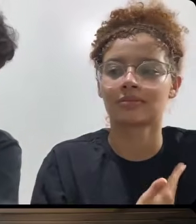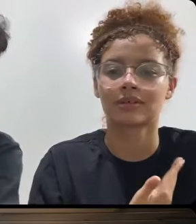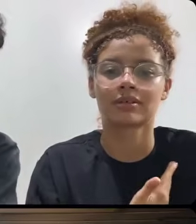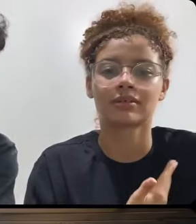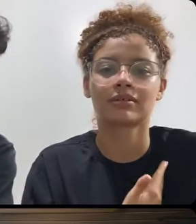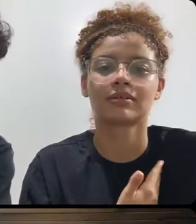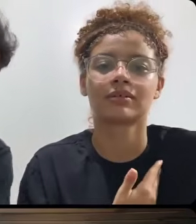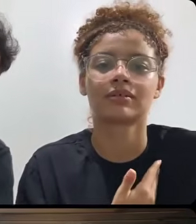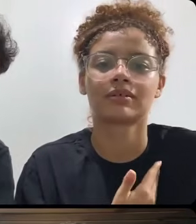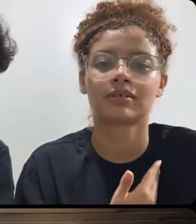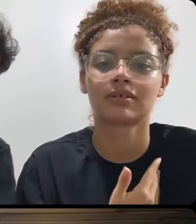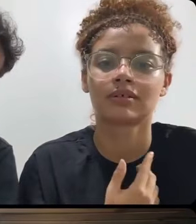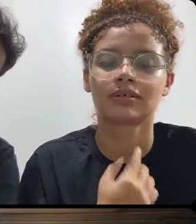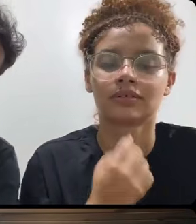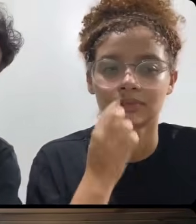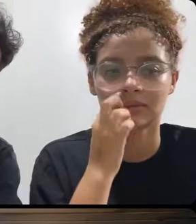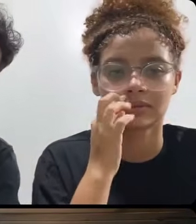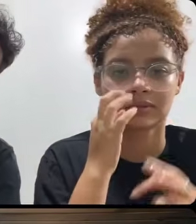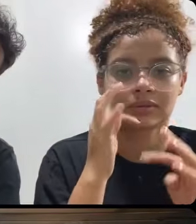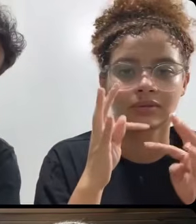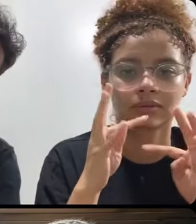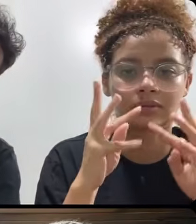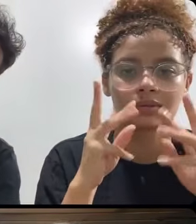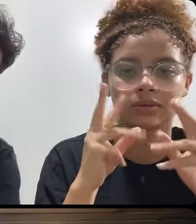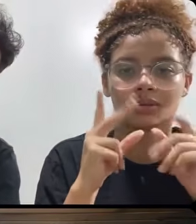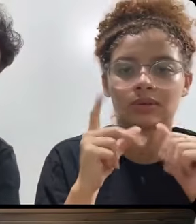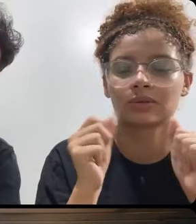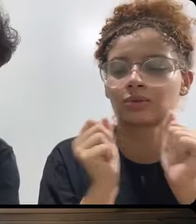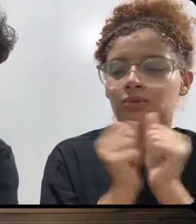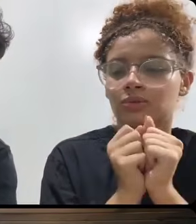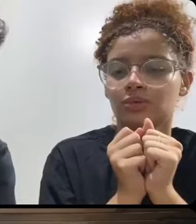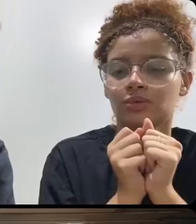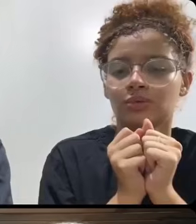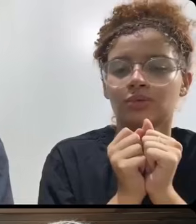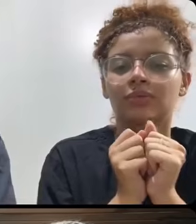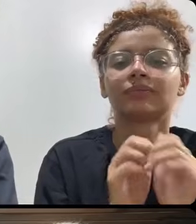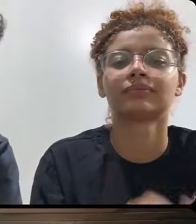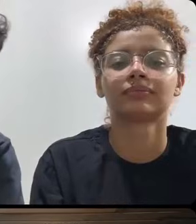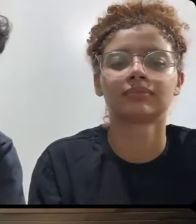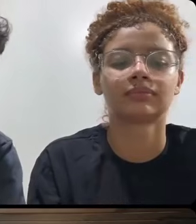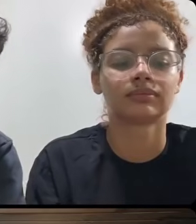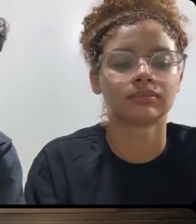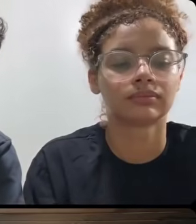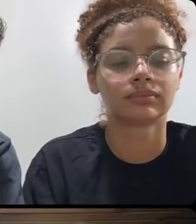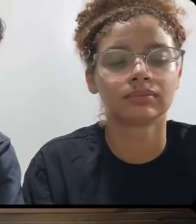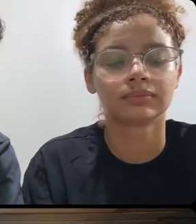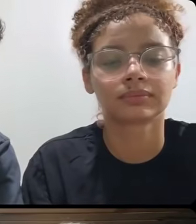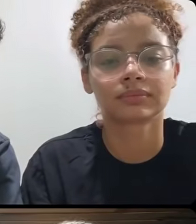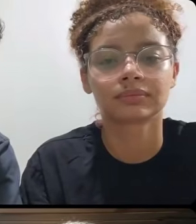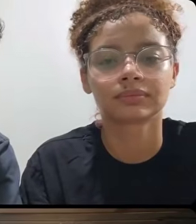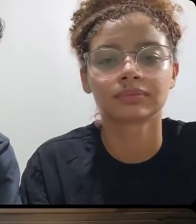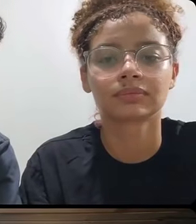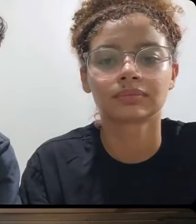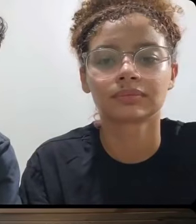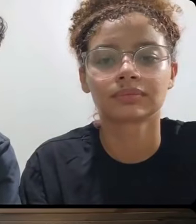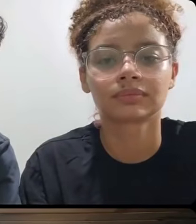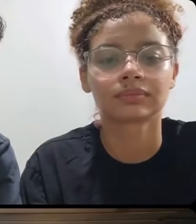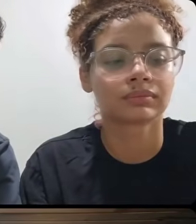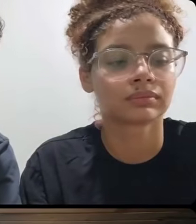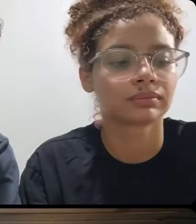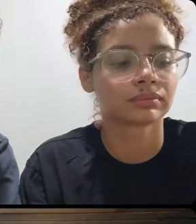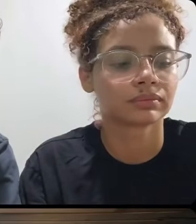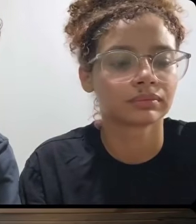Leonard, a Penny, que era a namorada, esposa do Leonard, o Raj, que é um indiano, tinha o Howard, que é um